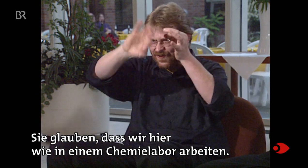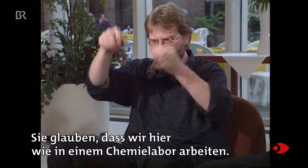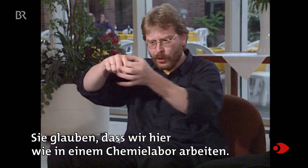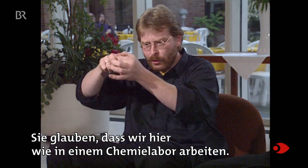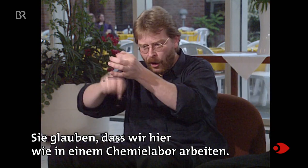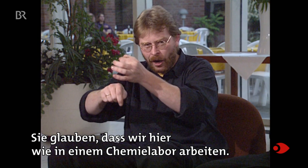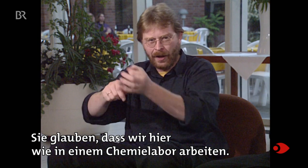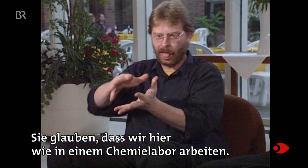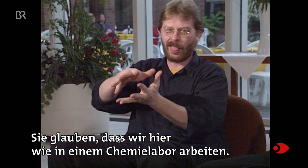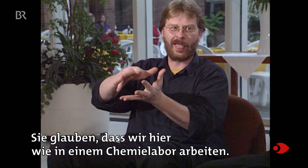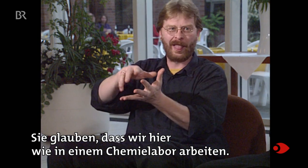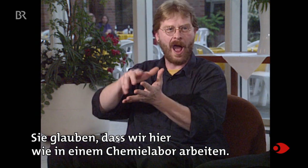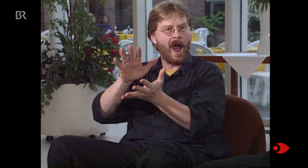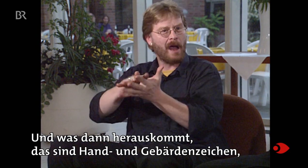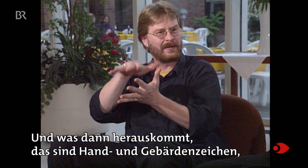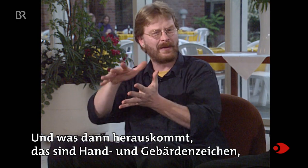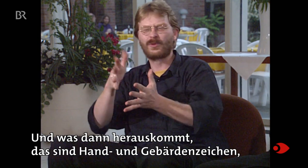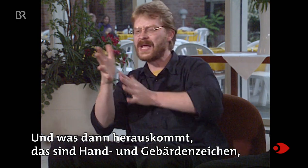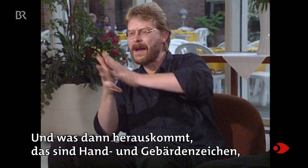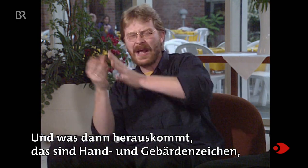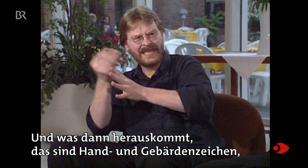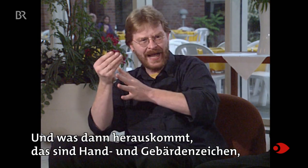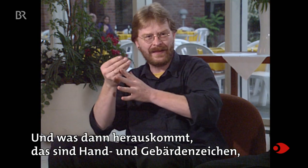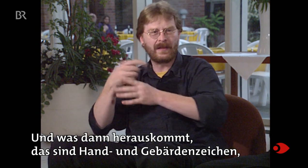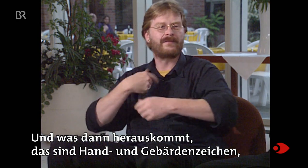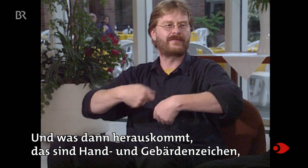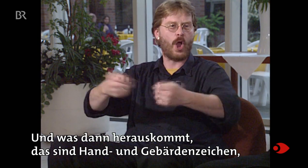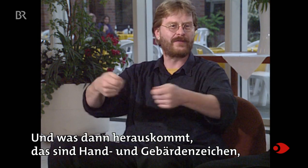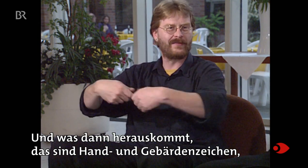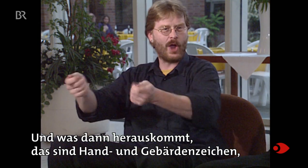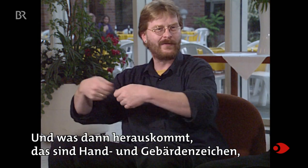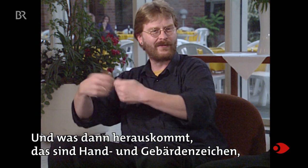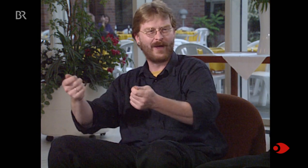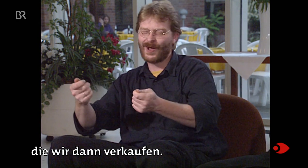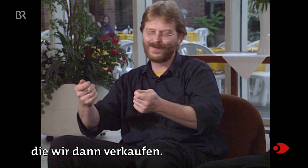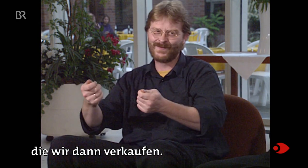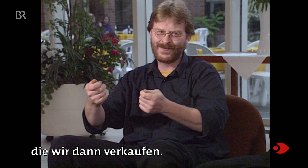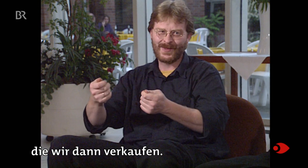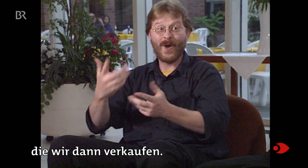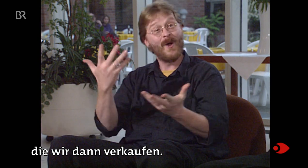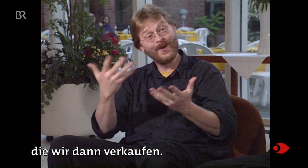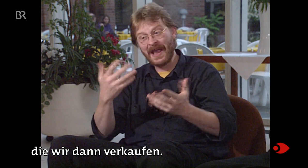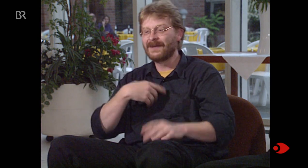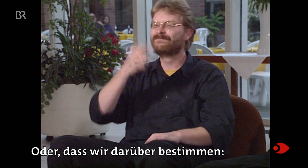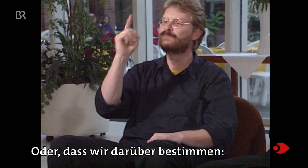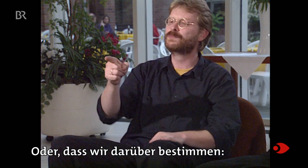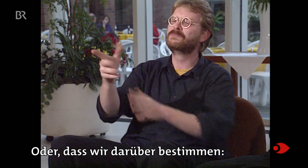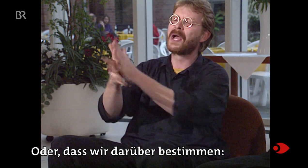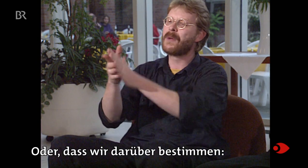einem Chemielabor arbeiten und was dann herauskommt, das sind Hand- und Gebärdenzeichen, die wir dann verkaufen oder dass wir